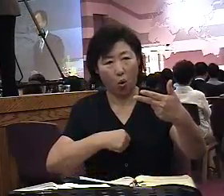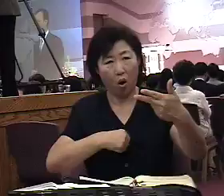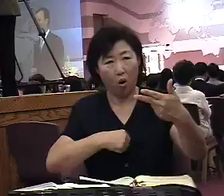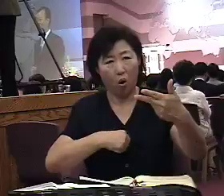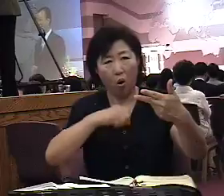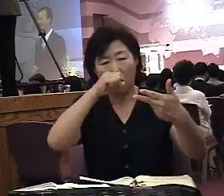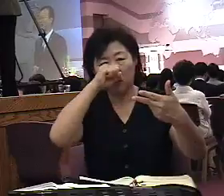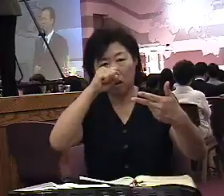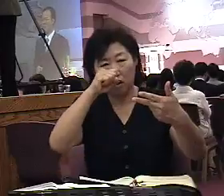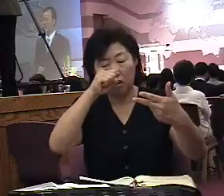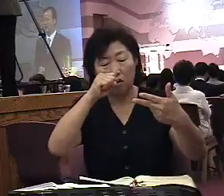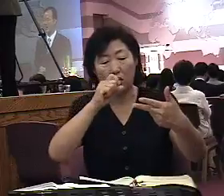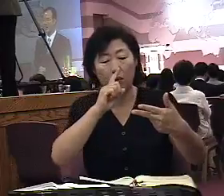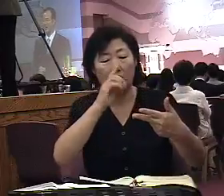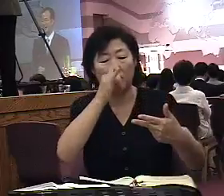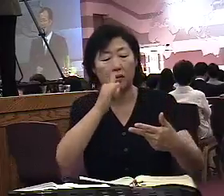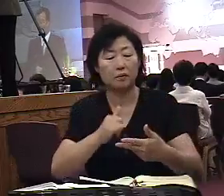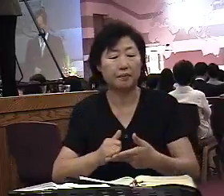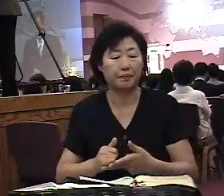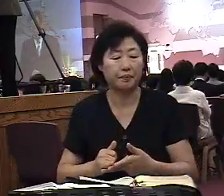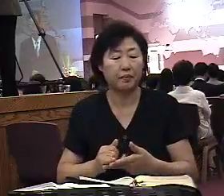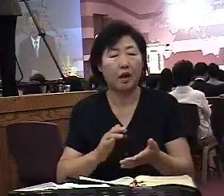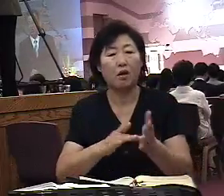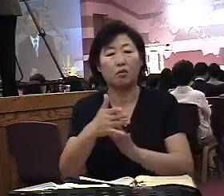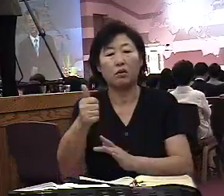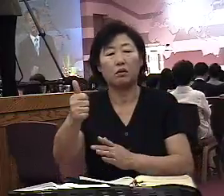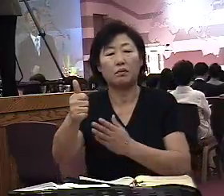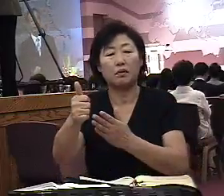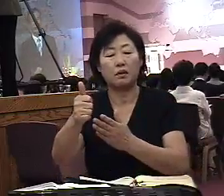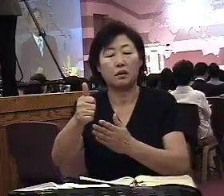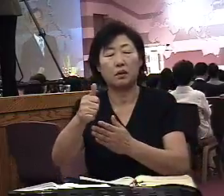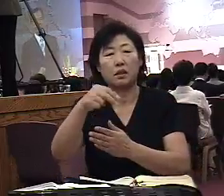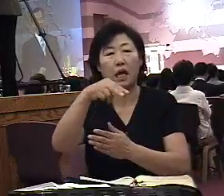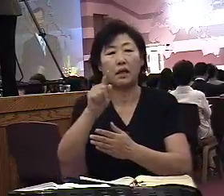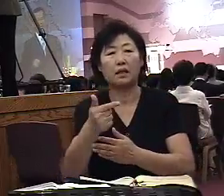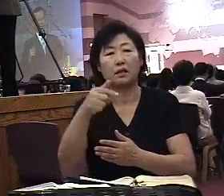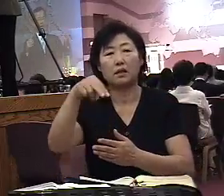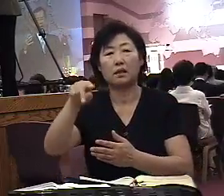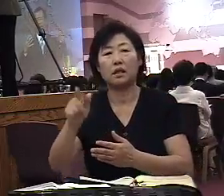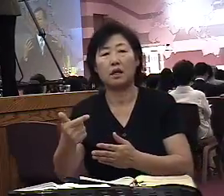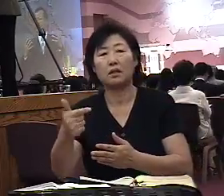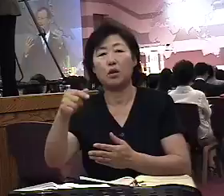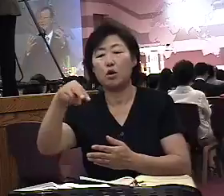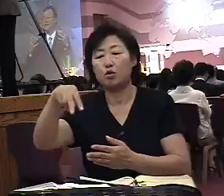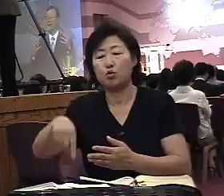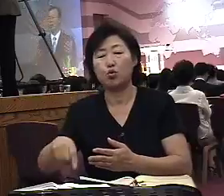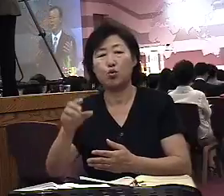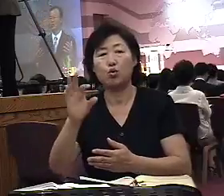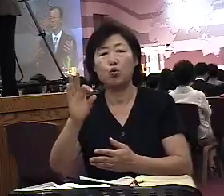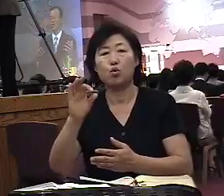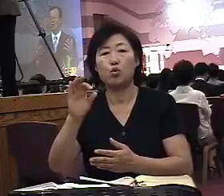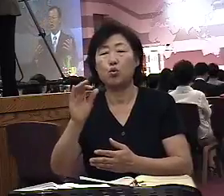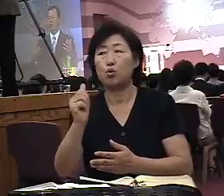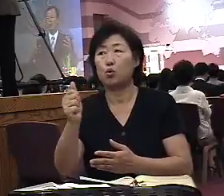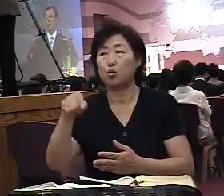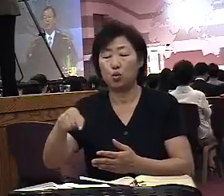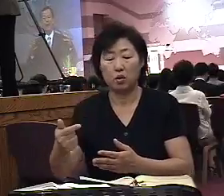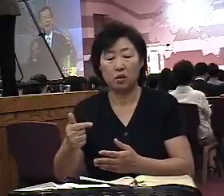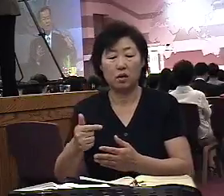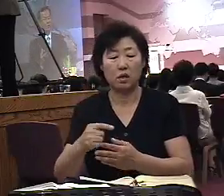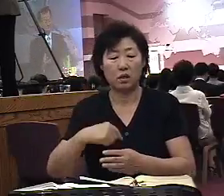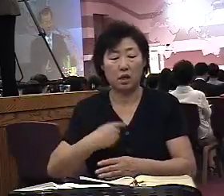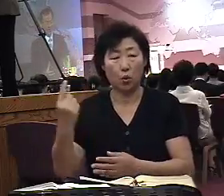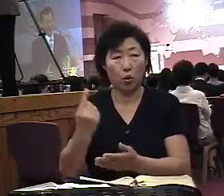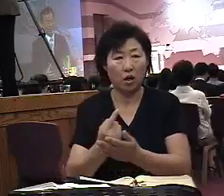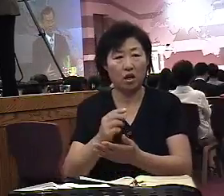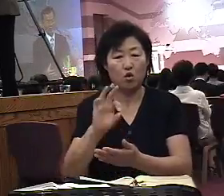선하다고 말하고 있는 것입니다. 예수님께서도 산상수훈에 자신이 이 세상에 온 것은 율법을